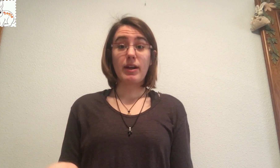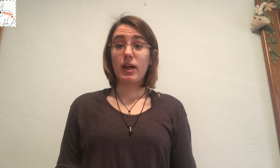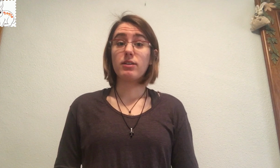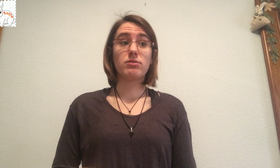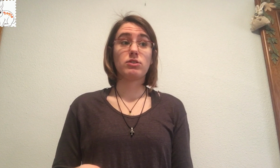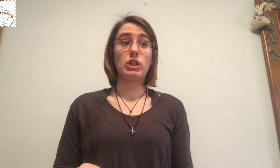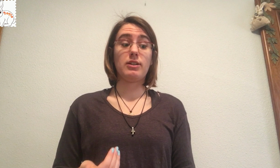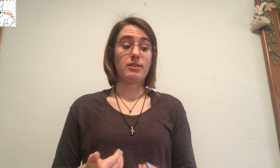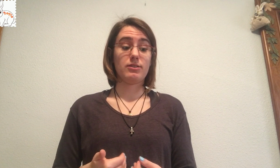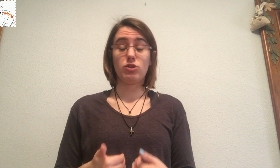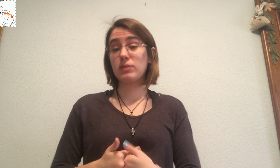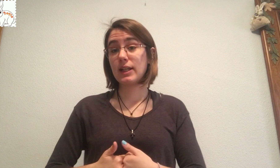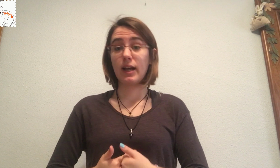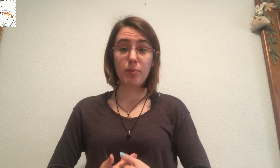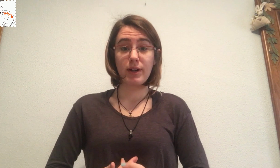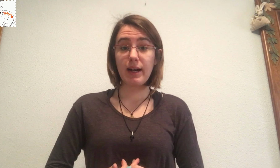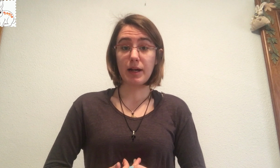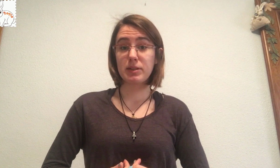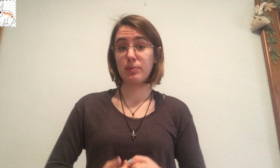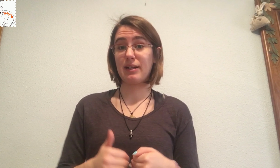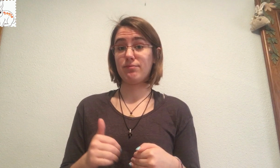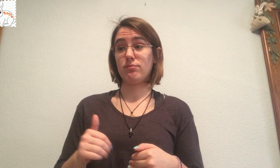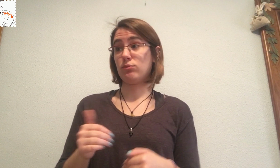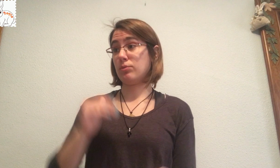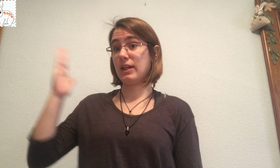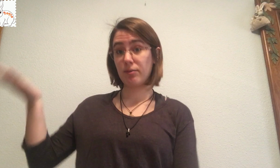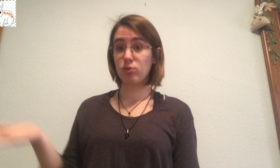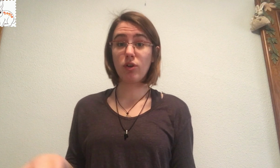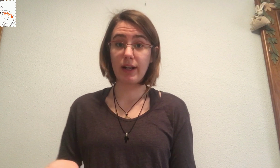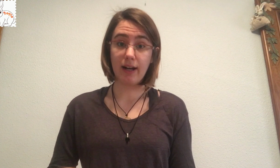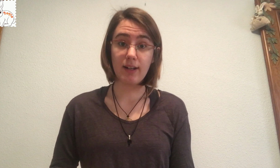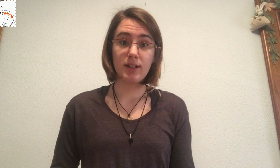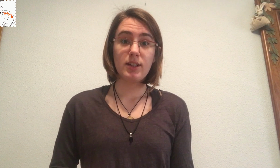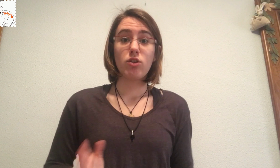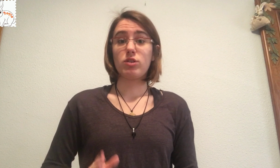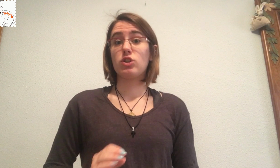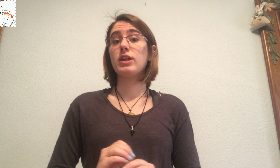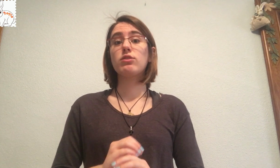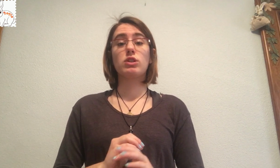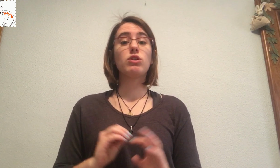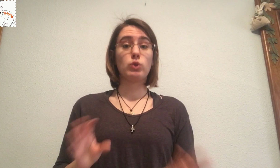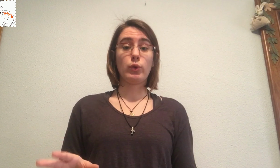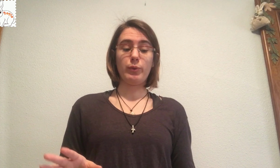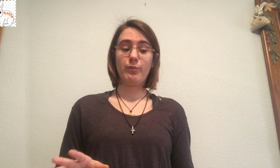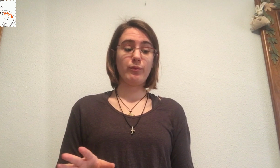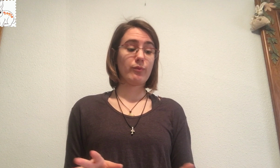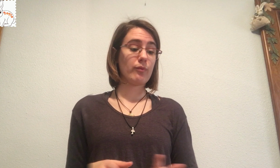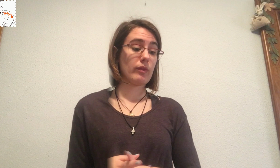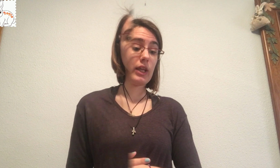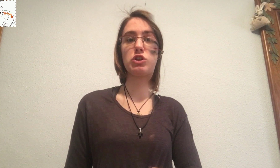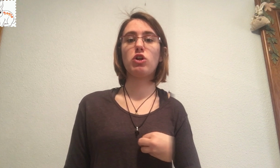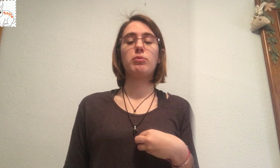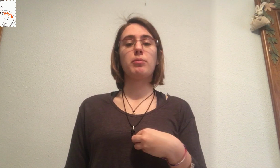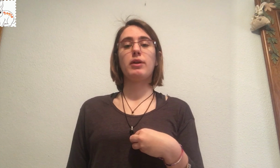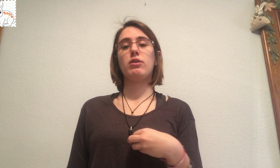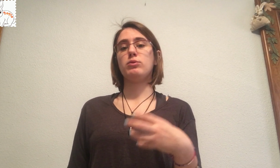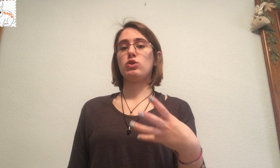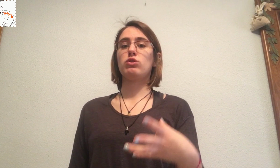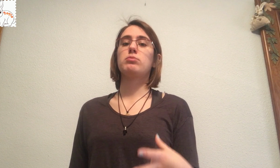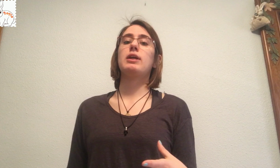verdad O sea Yo me tenía que poner alarmas Para volver al mundo real Con eso ya os digo todo Yo os digo mi opinión Y vosotros me